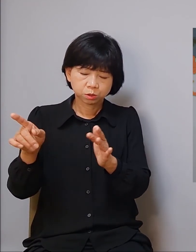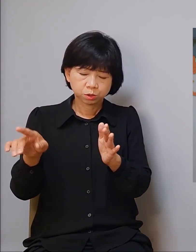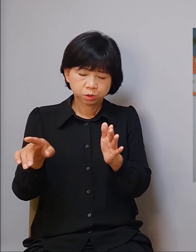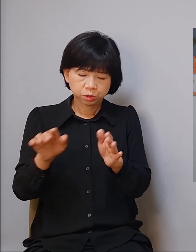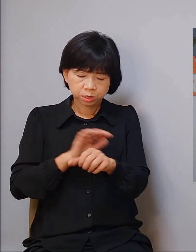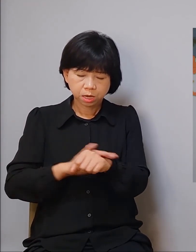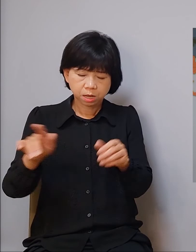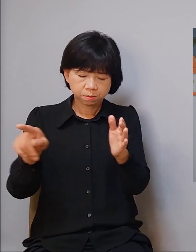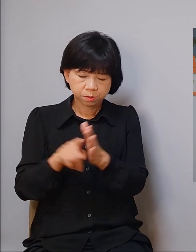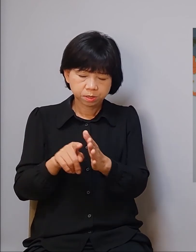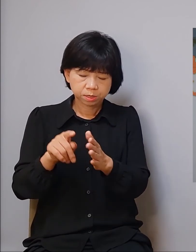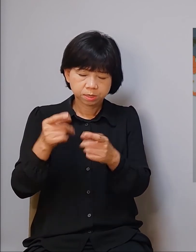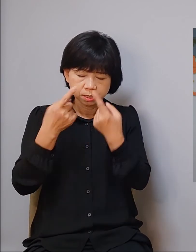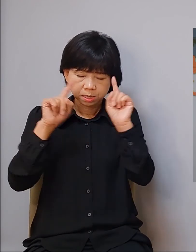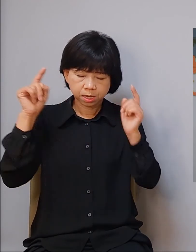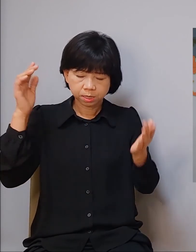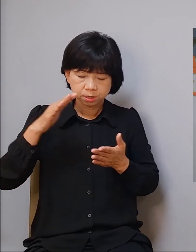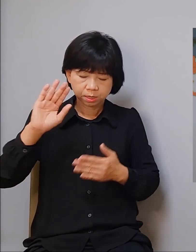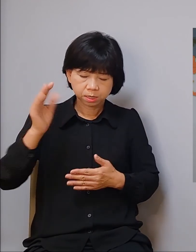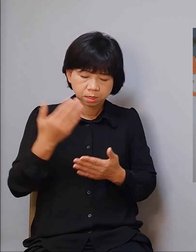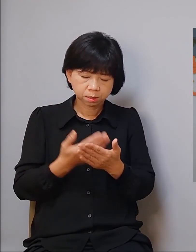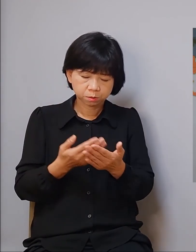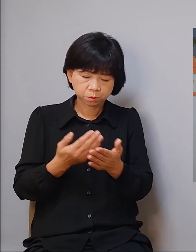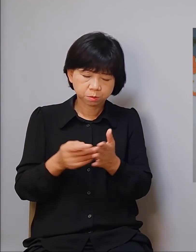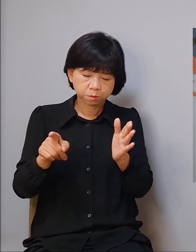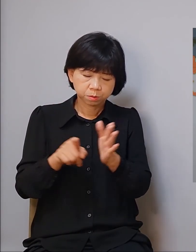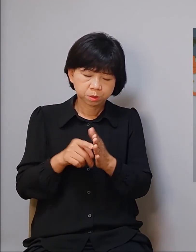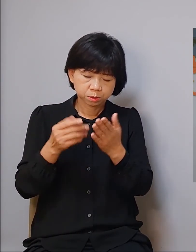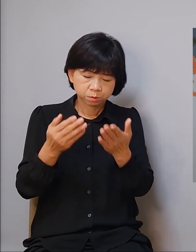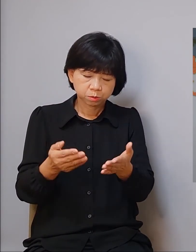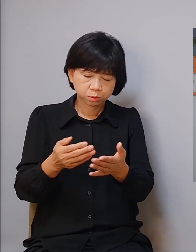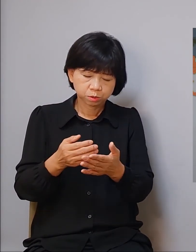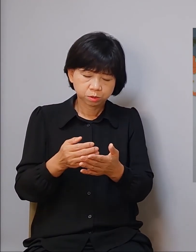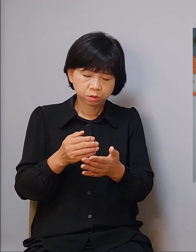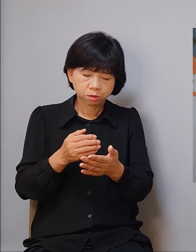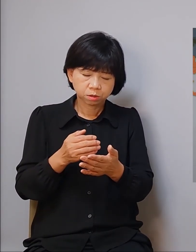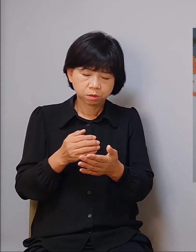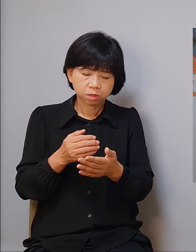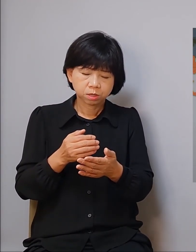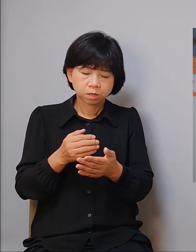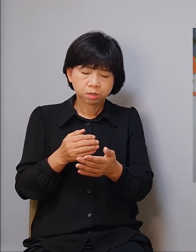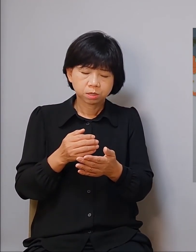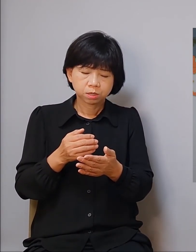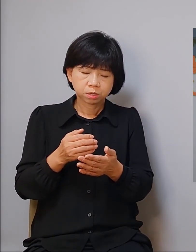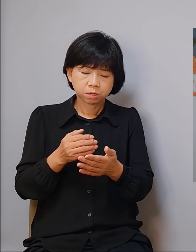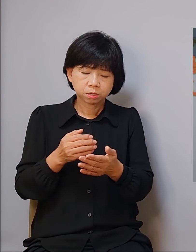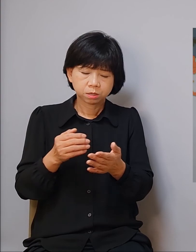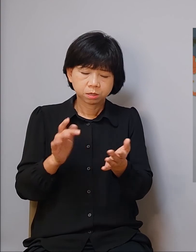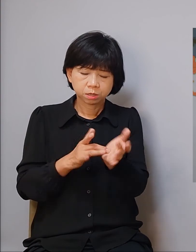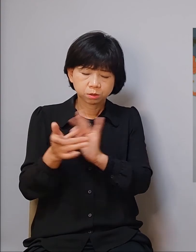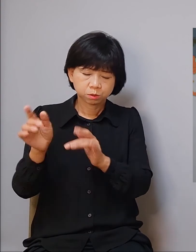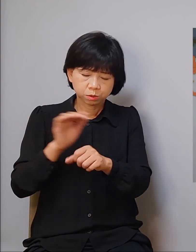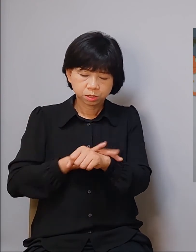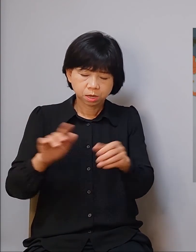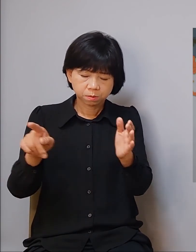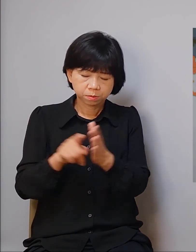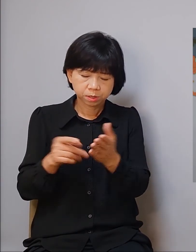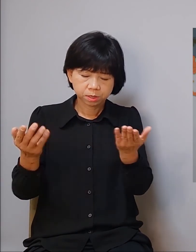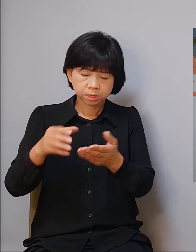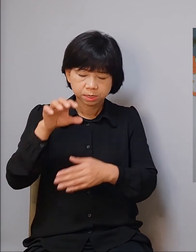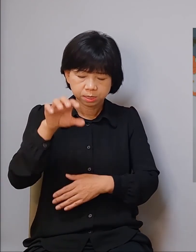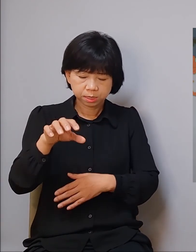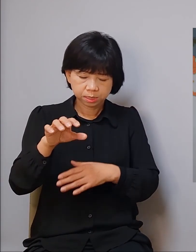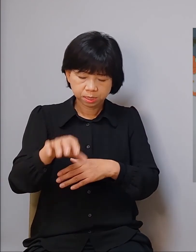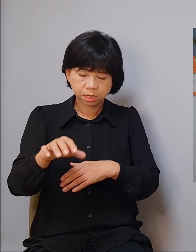되게 하여 주시옵소서. 믿는 믿음을 주셔서 예수님 잘 믿는 직장인 되게 하여 주시옵소서. 얼마 남지